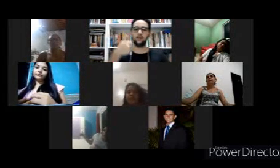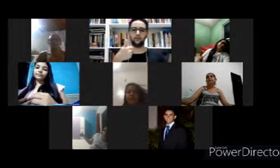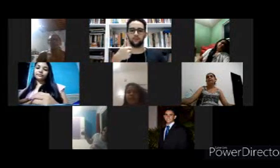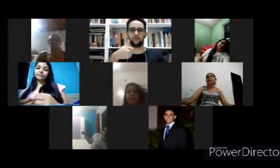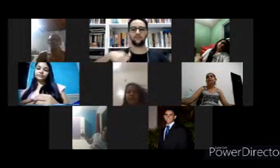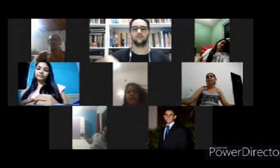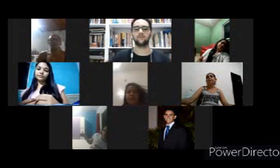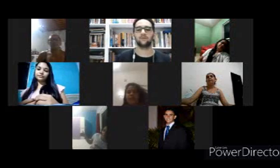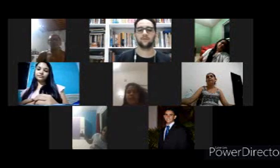1991.